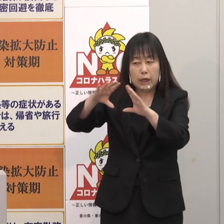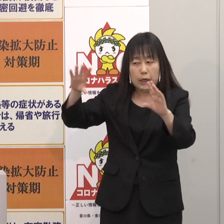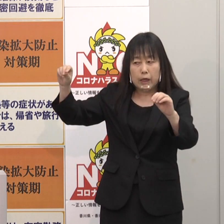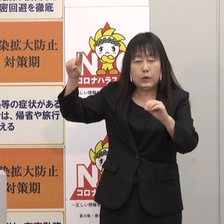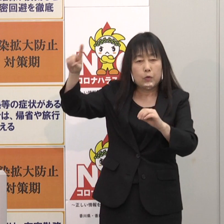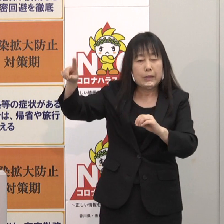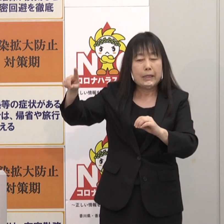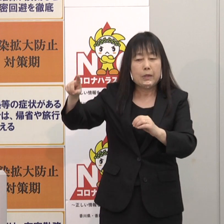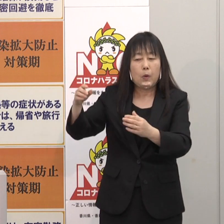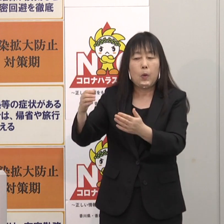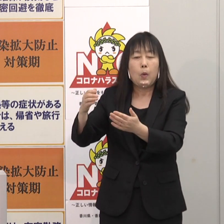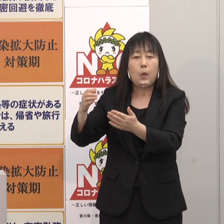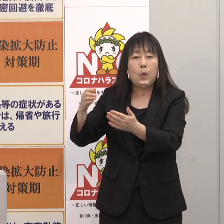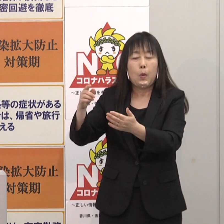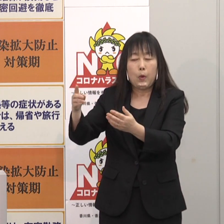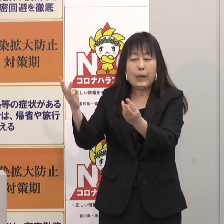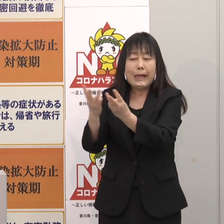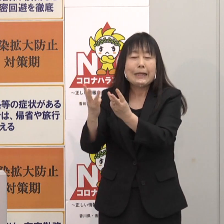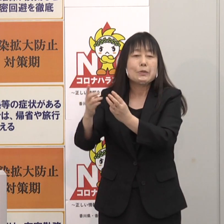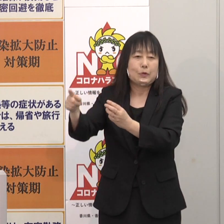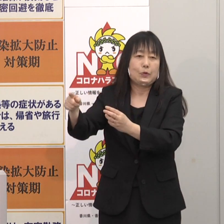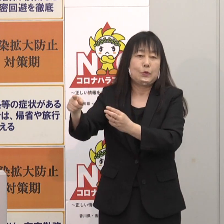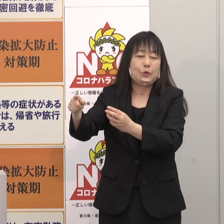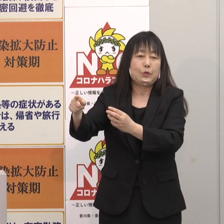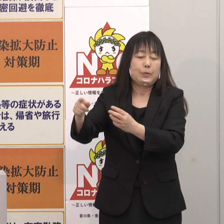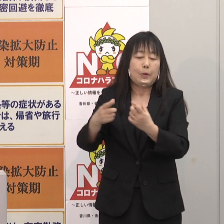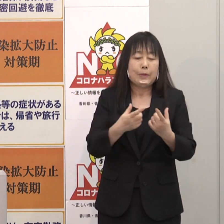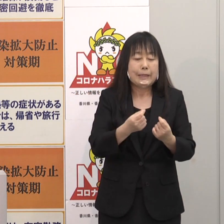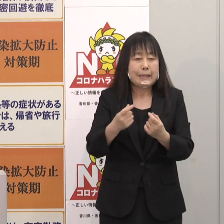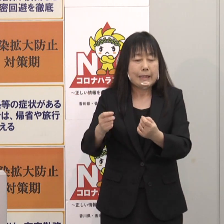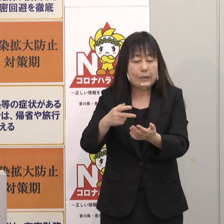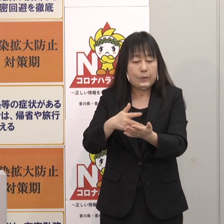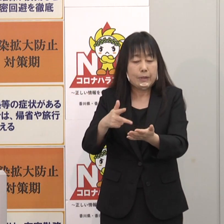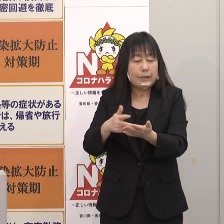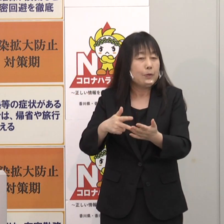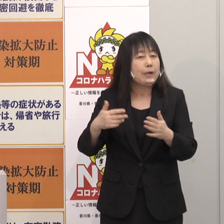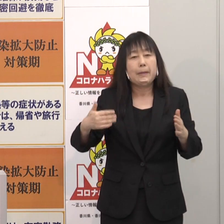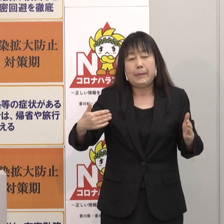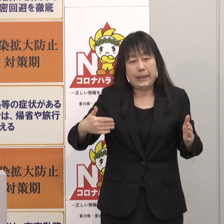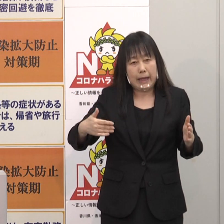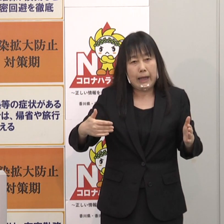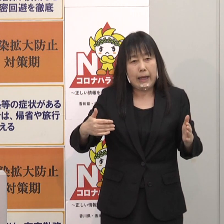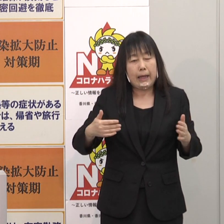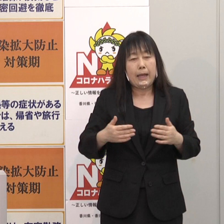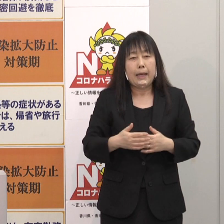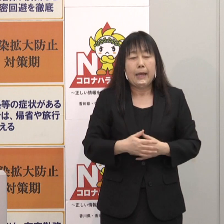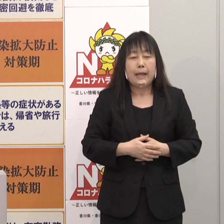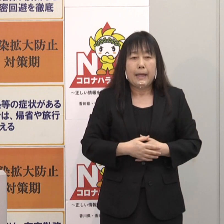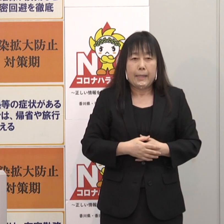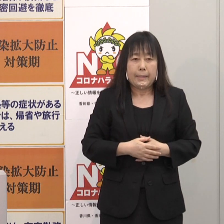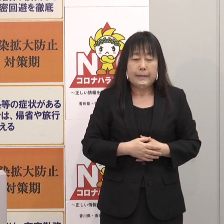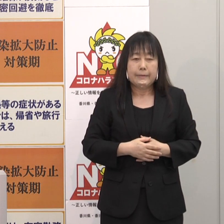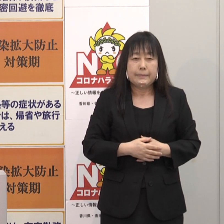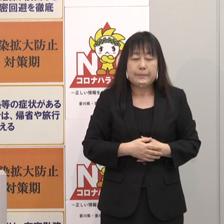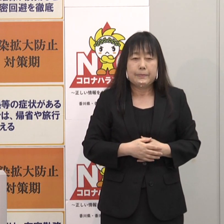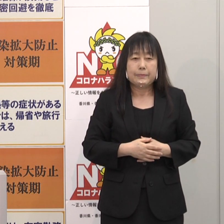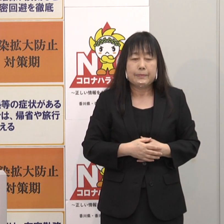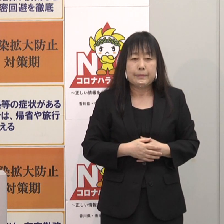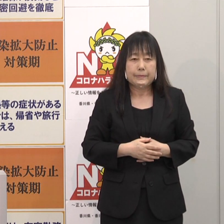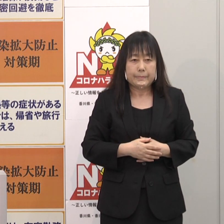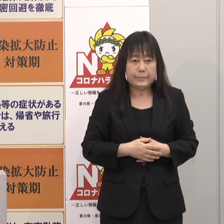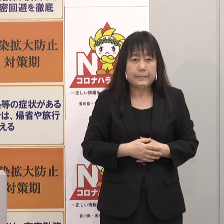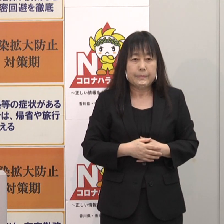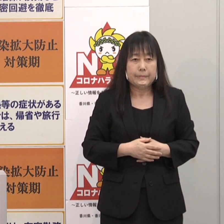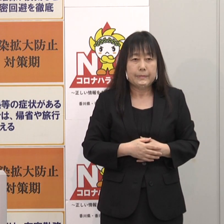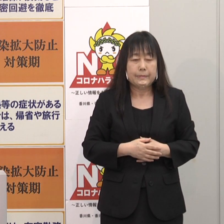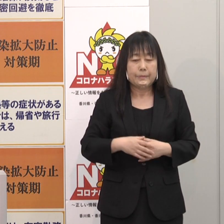も聞いておりませんけども、先ほど申し上げ ったように国からは今後も十分な